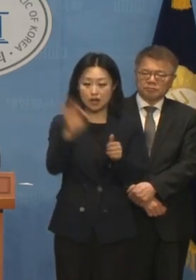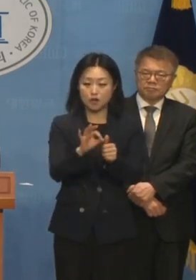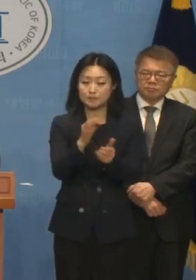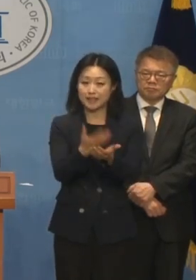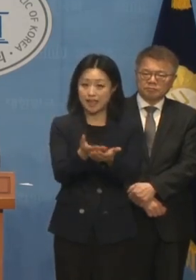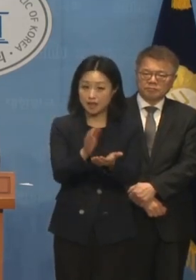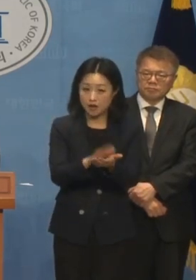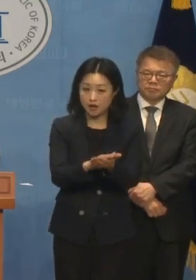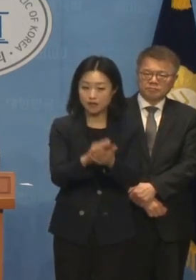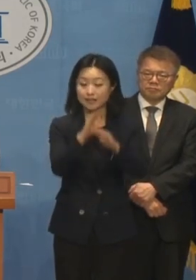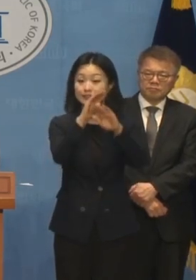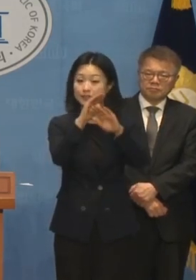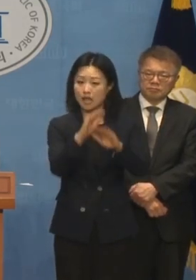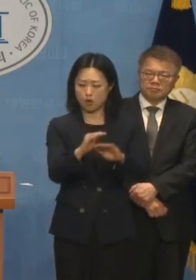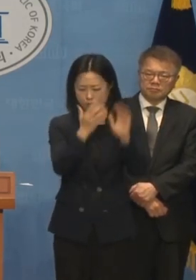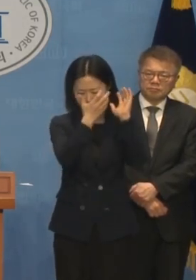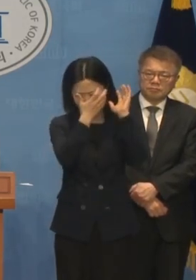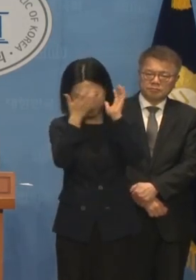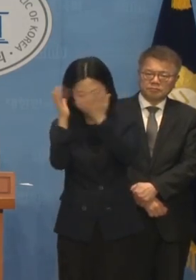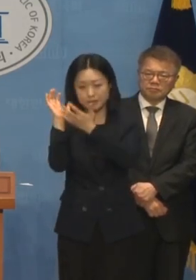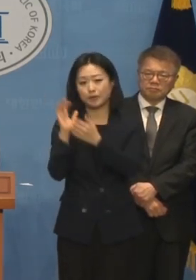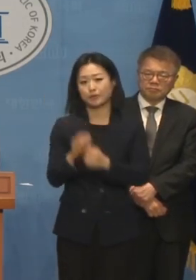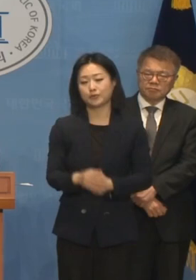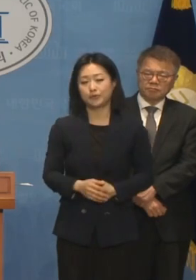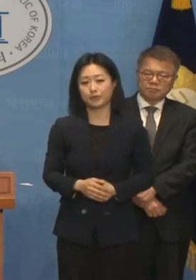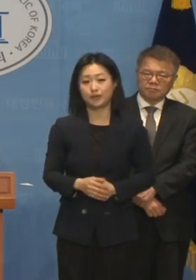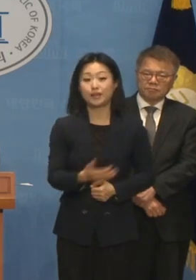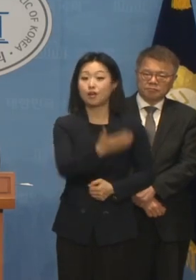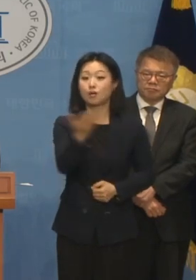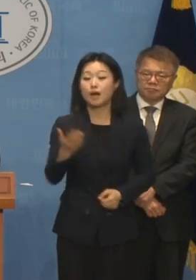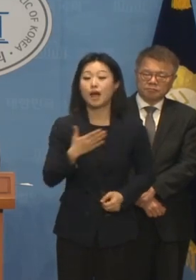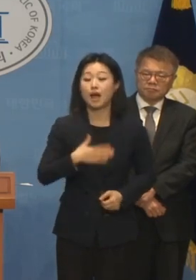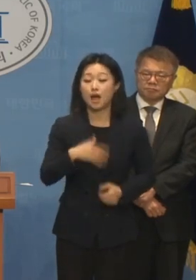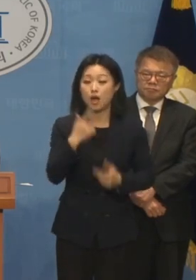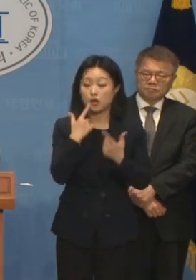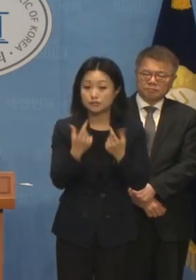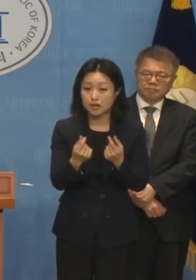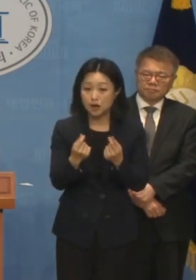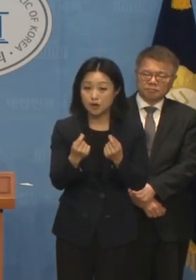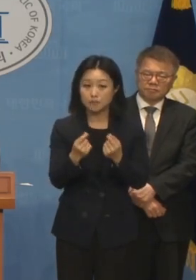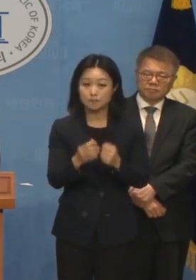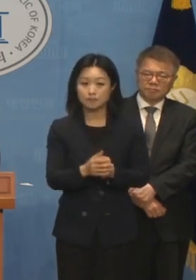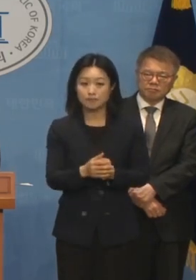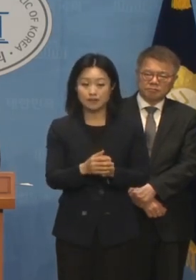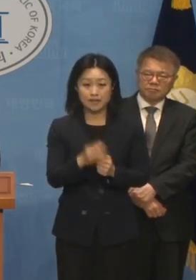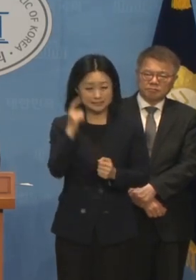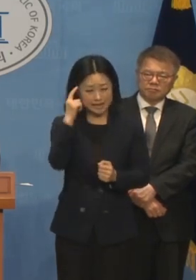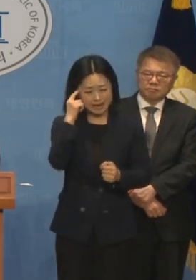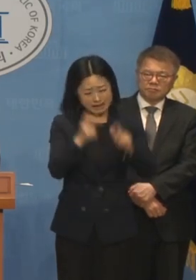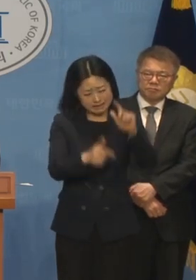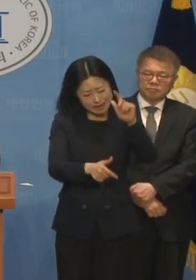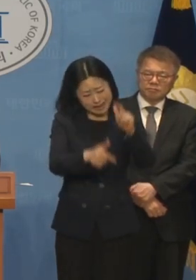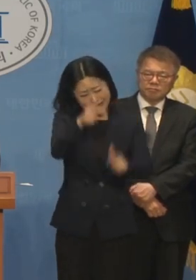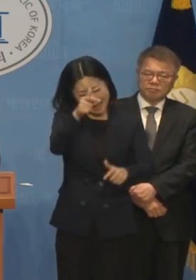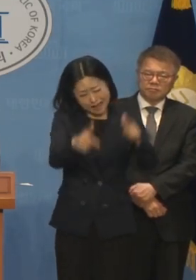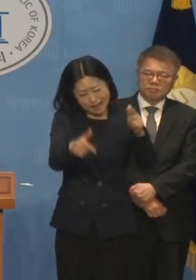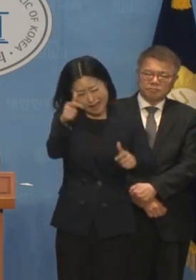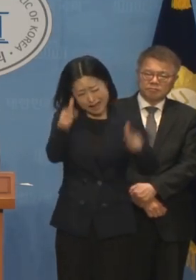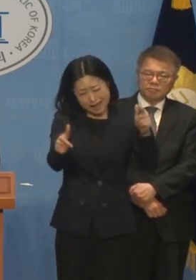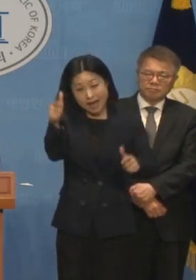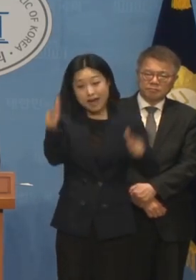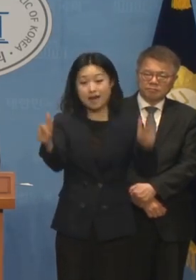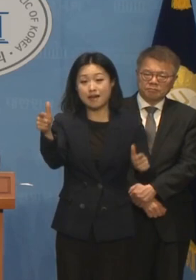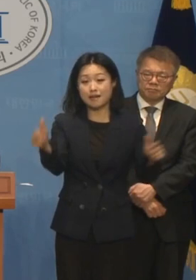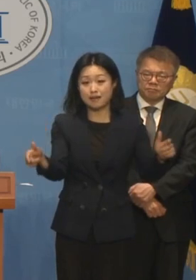개혁은 내용이 복잡합니다. 아시다시피 이해관계자의 다양한 의견들이